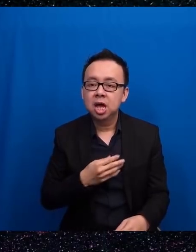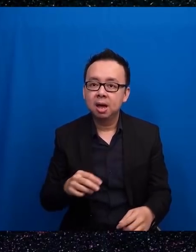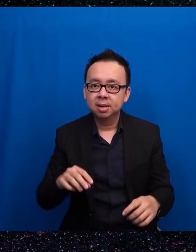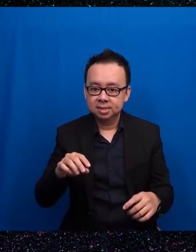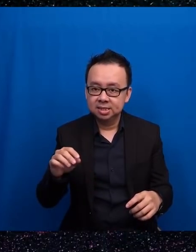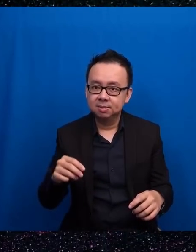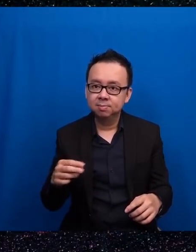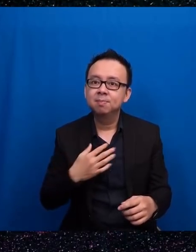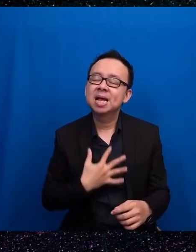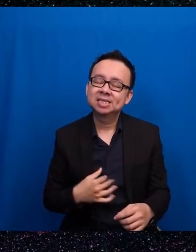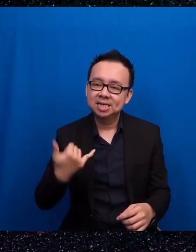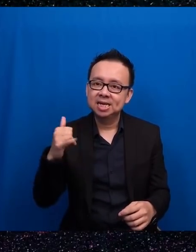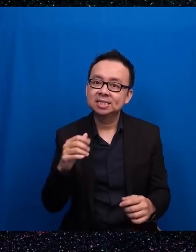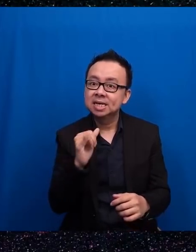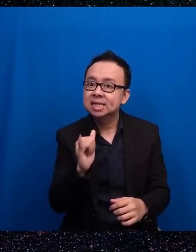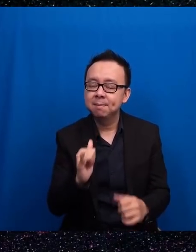ciptaannya.